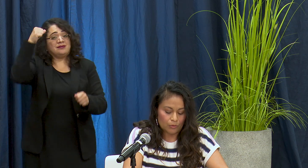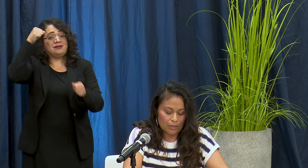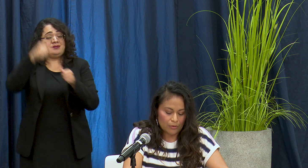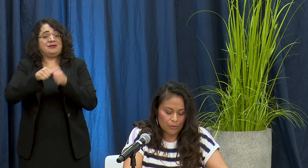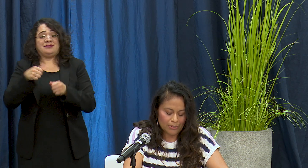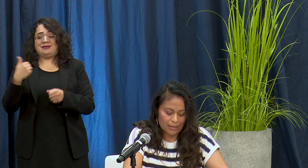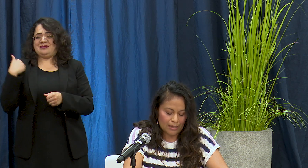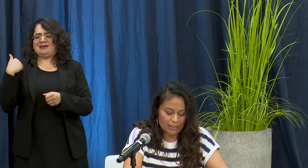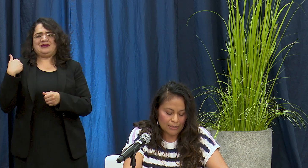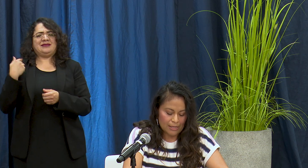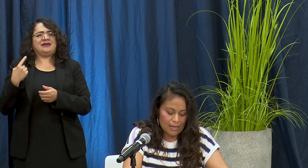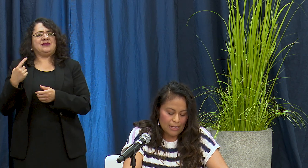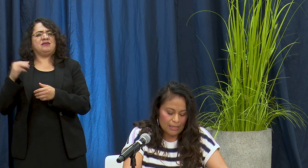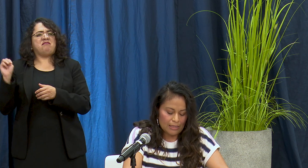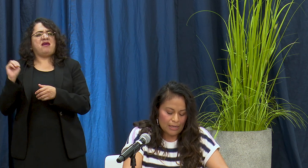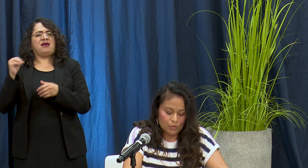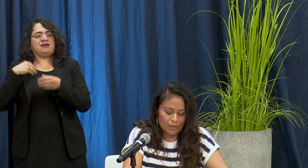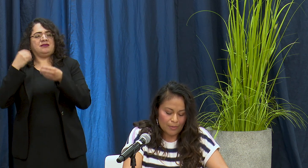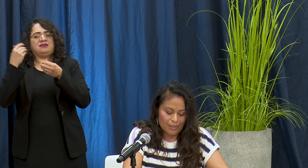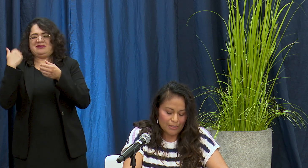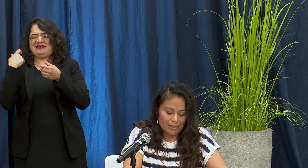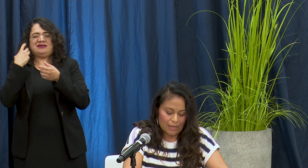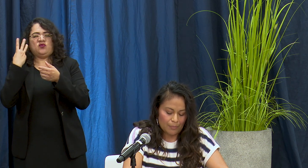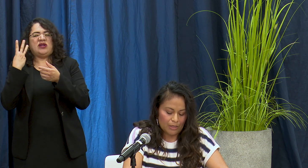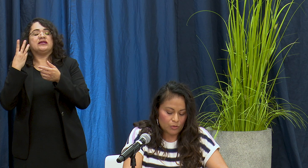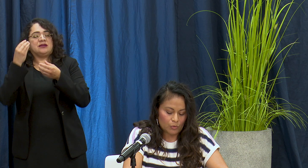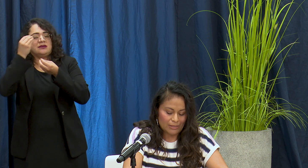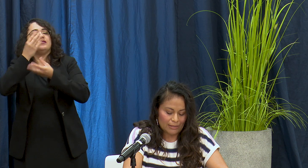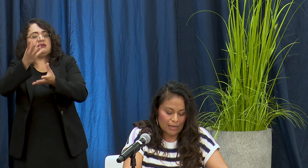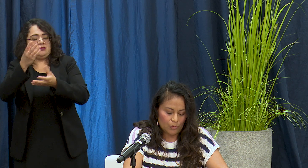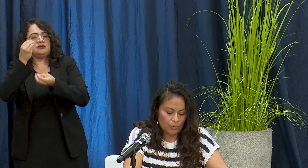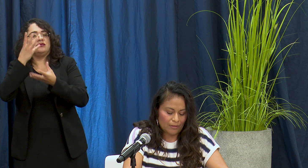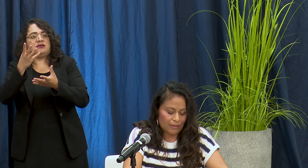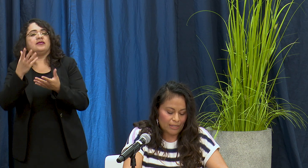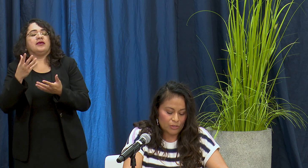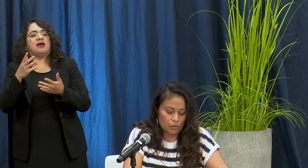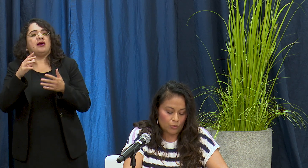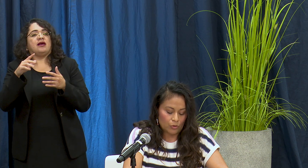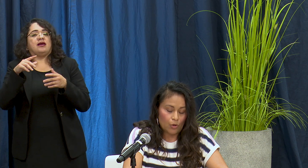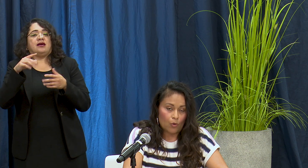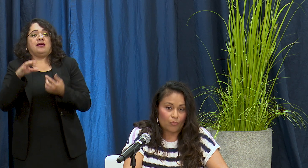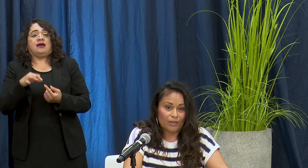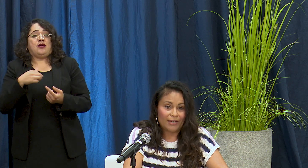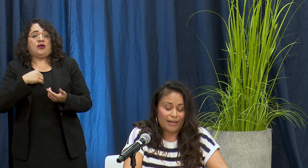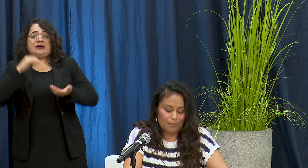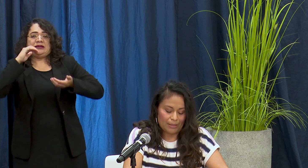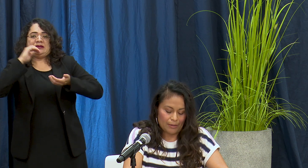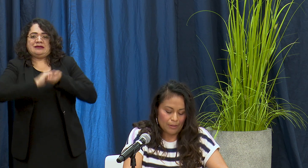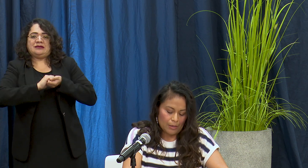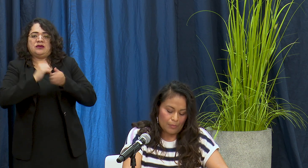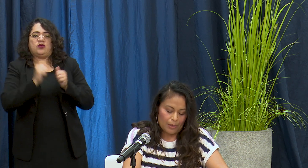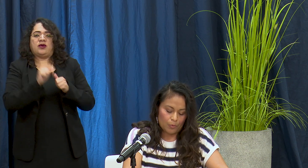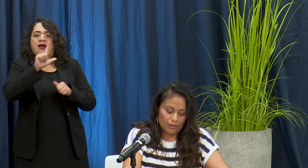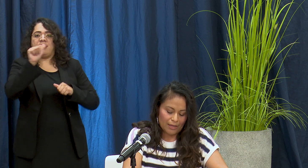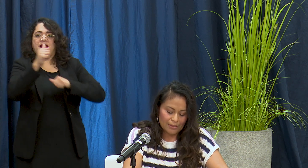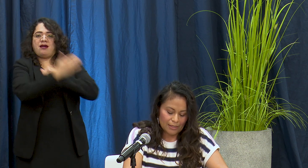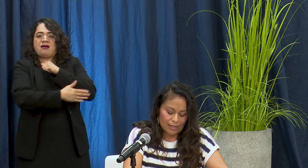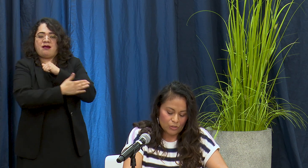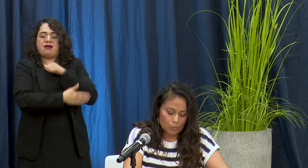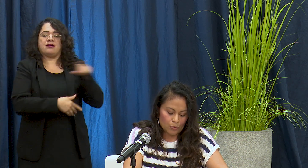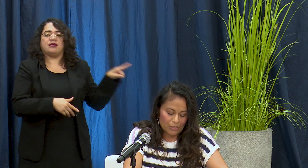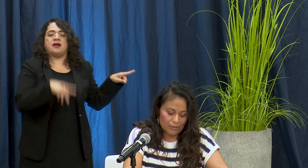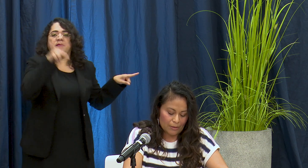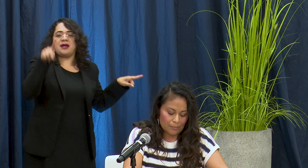con el condado de Los Ángeles y la ciudad de Pasadena para solicitar una variación o vía rápida para poder